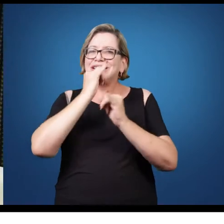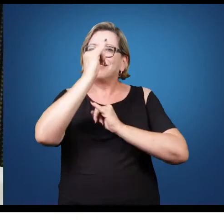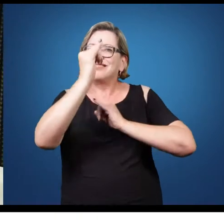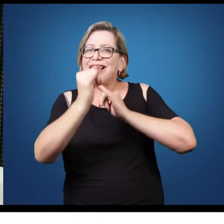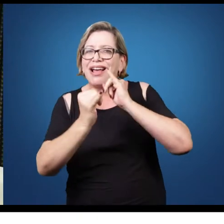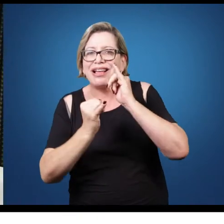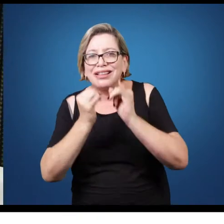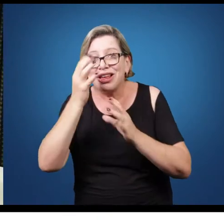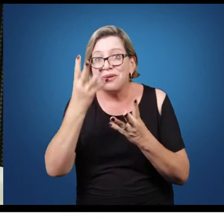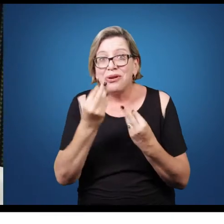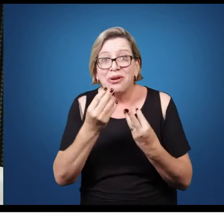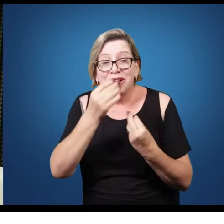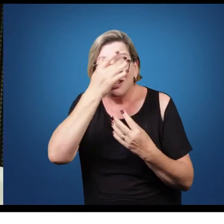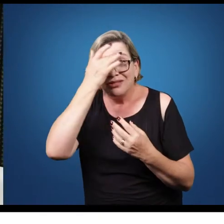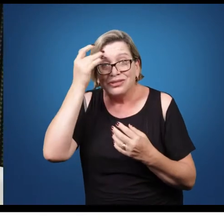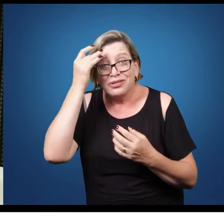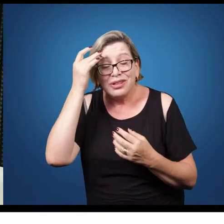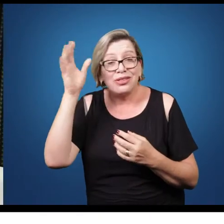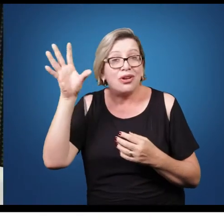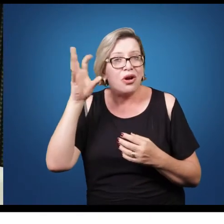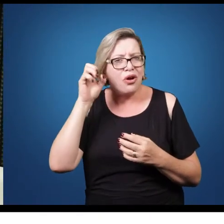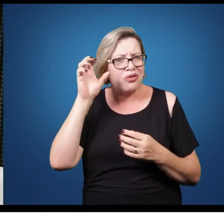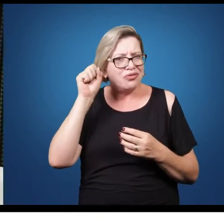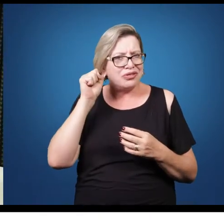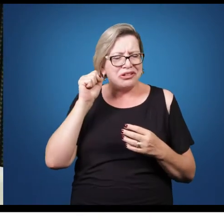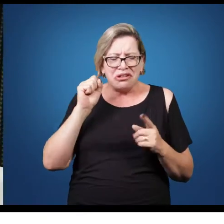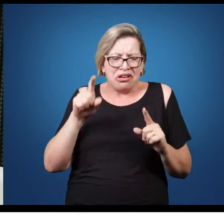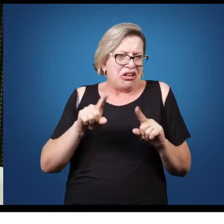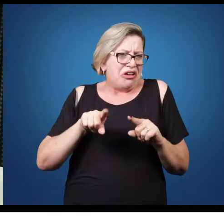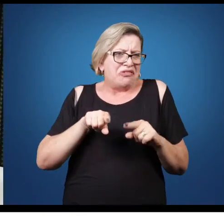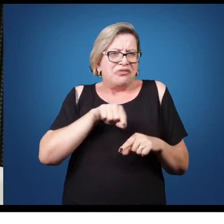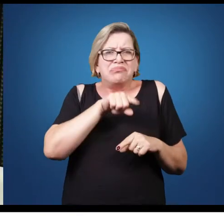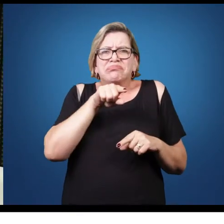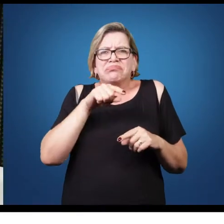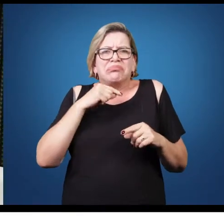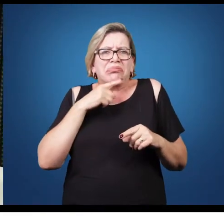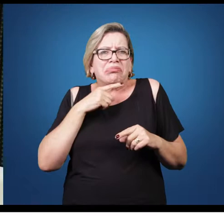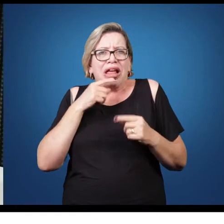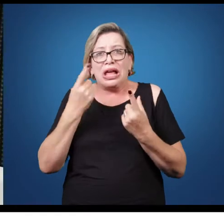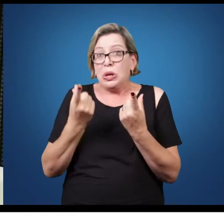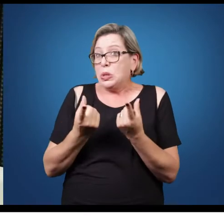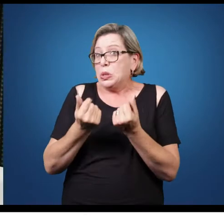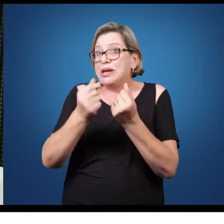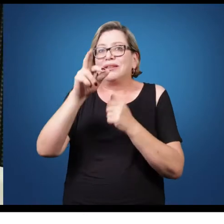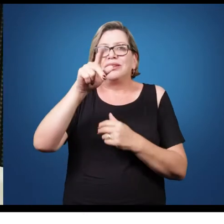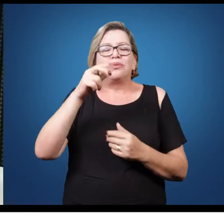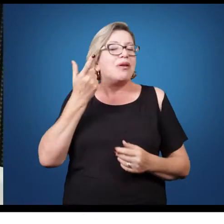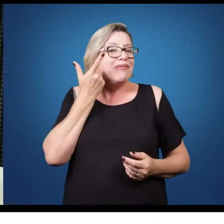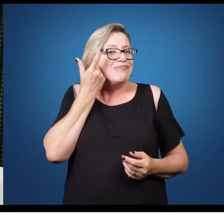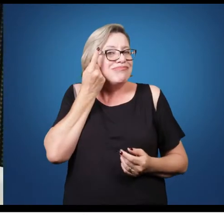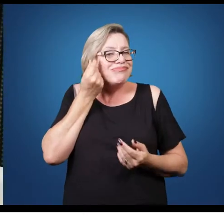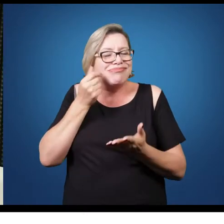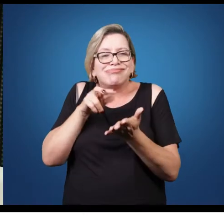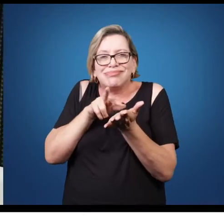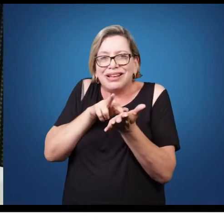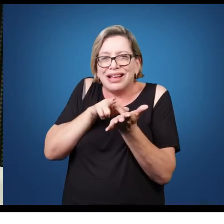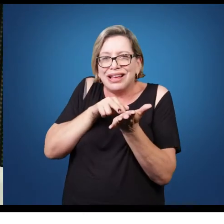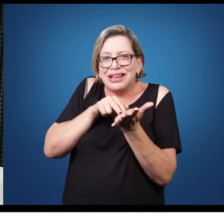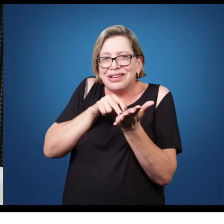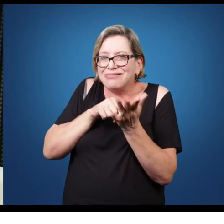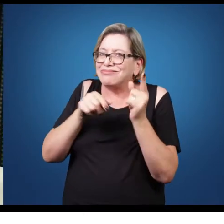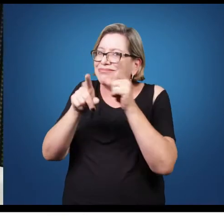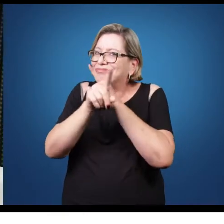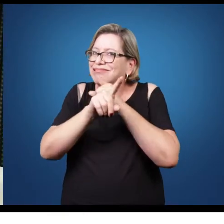fazer um dinheirinho tá vendo bem não você nunca vai ganhar que nem o michael jackson mas você vai ver bem e hoje em dia o que a gente tem uma pulverização